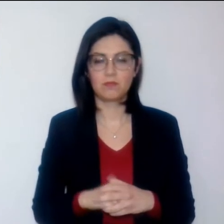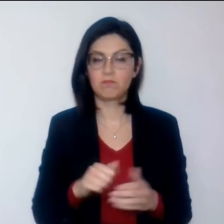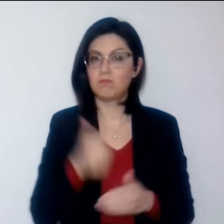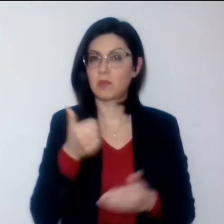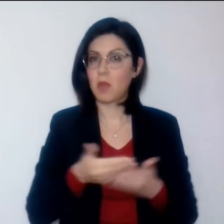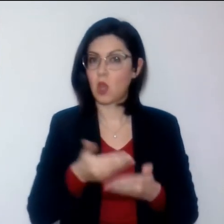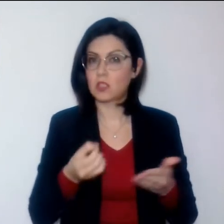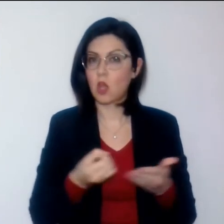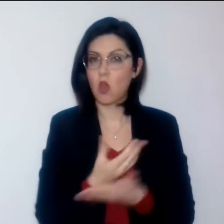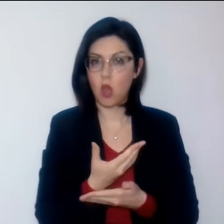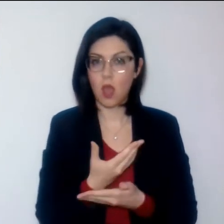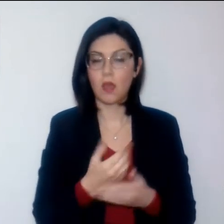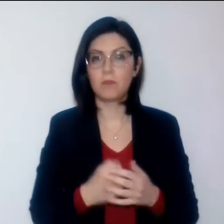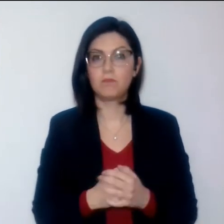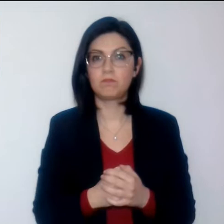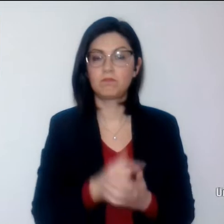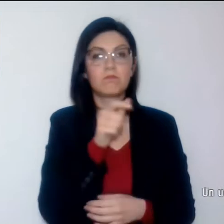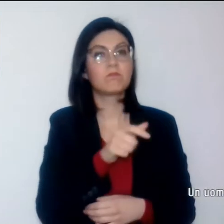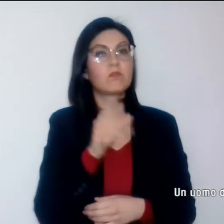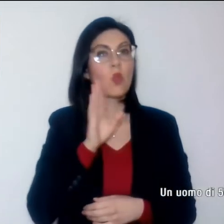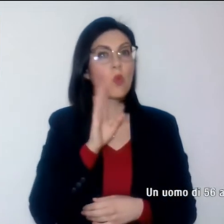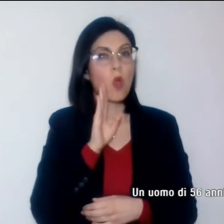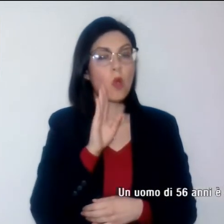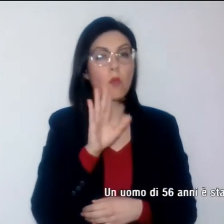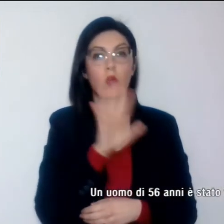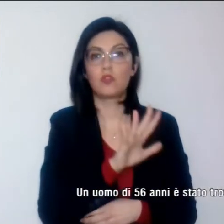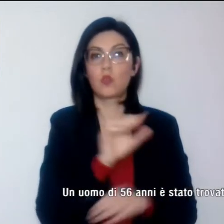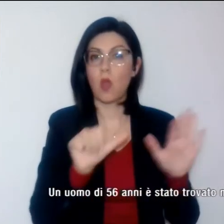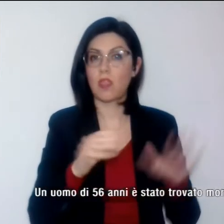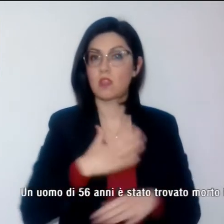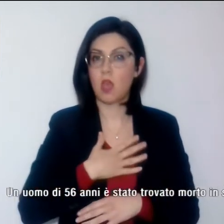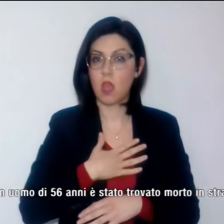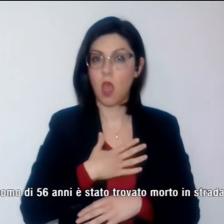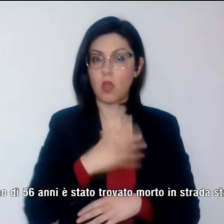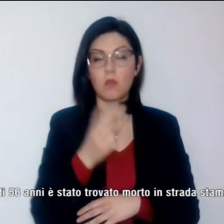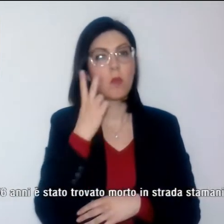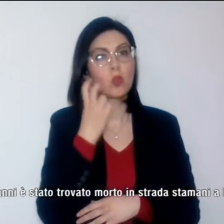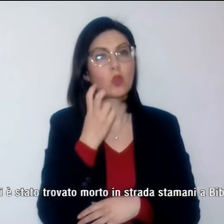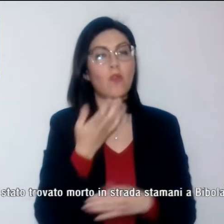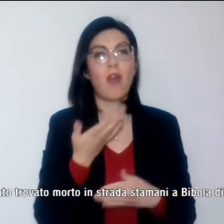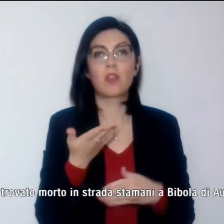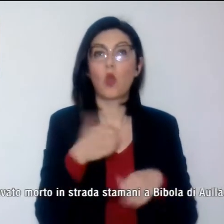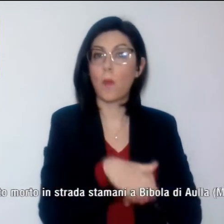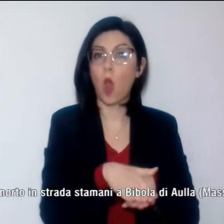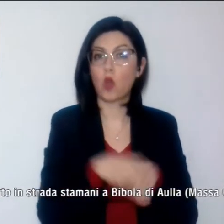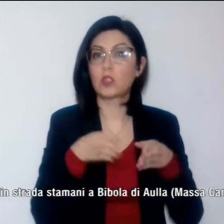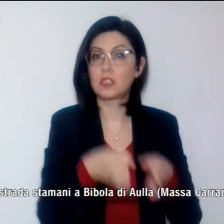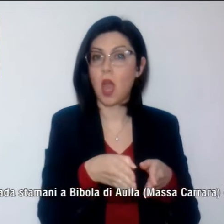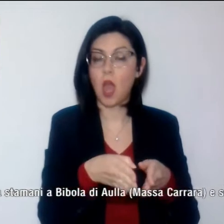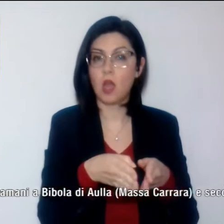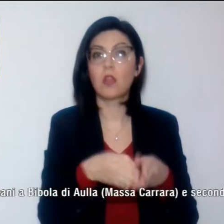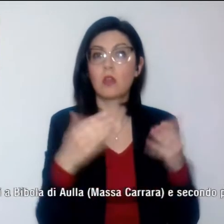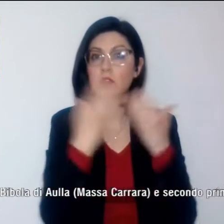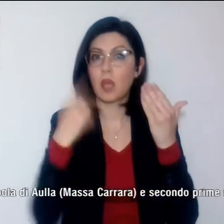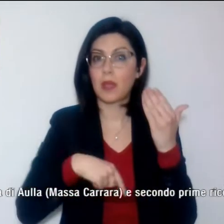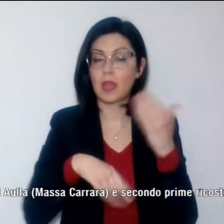cronaca un uomo di 56 anni e stato trovato morto in strada stamani a b bola di aulla